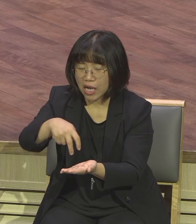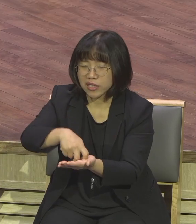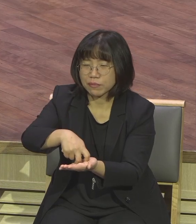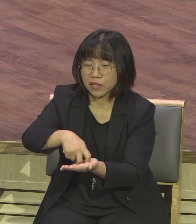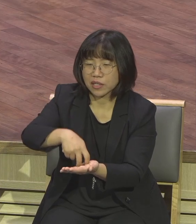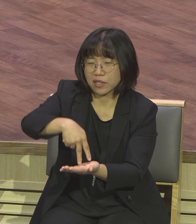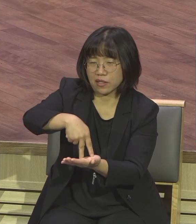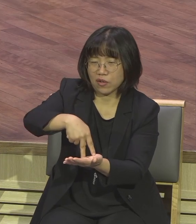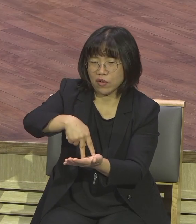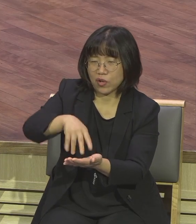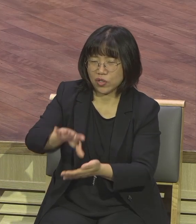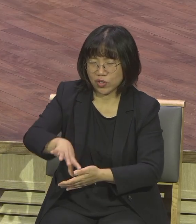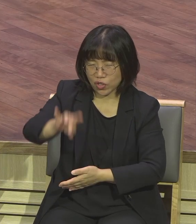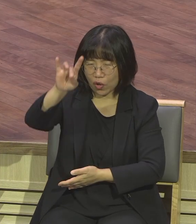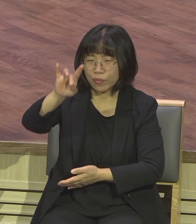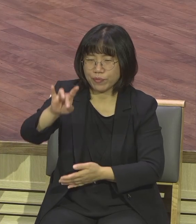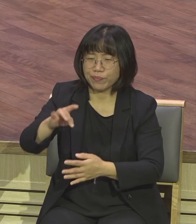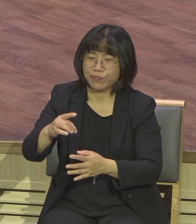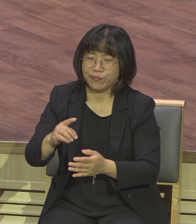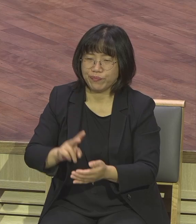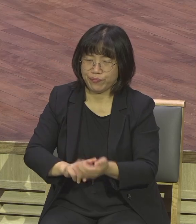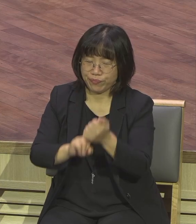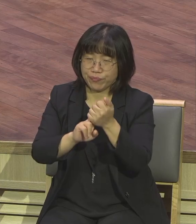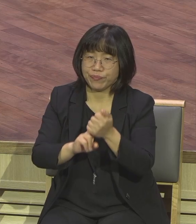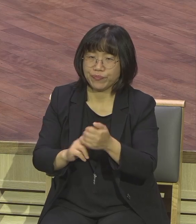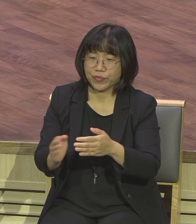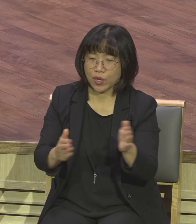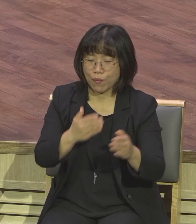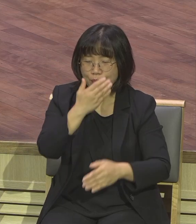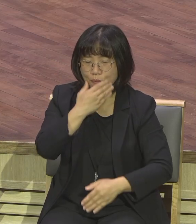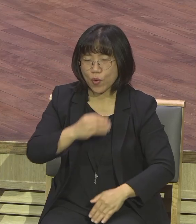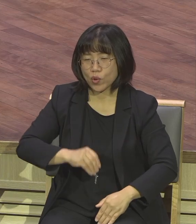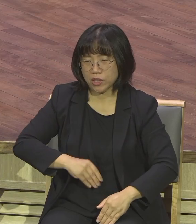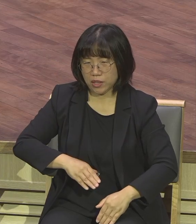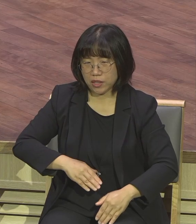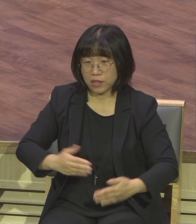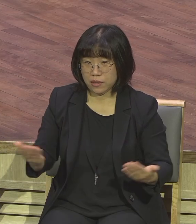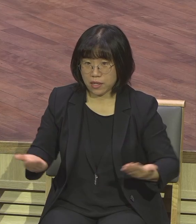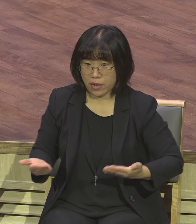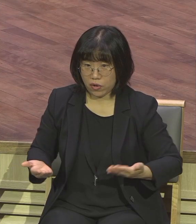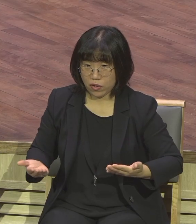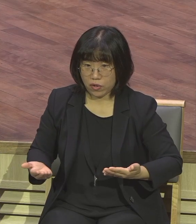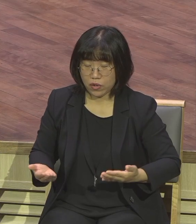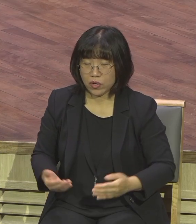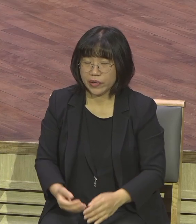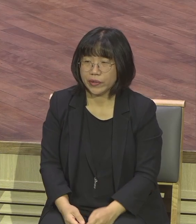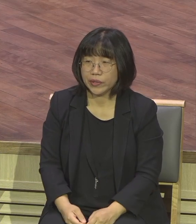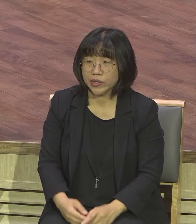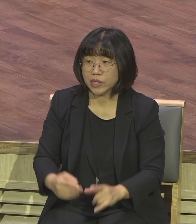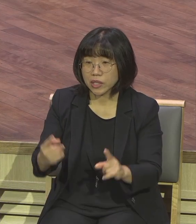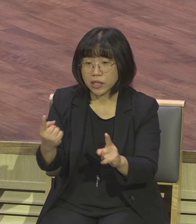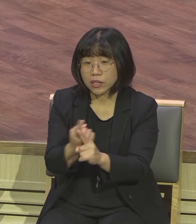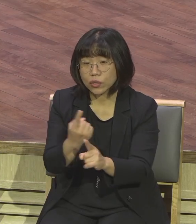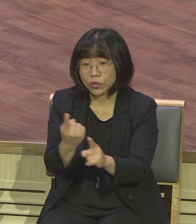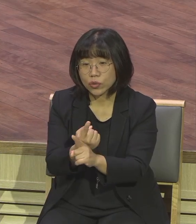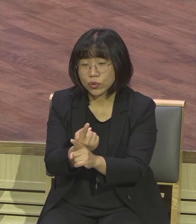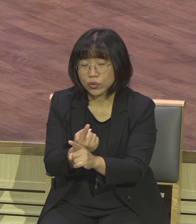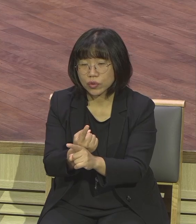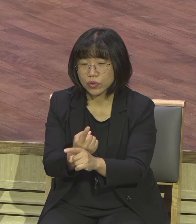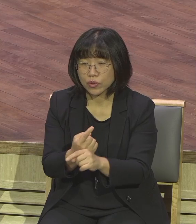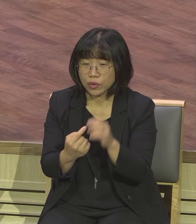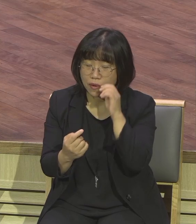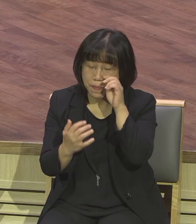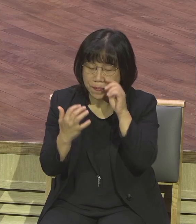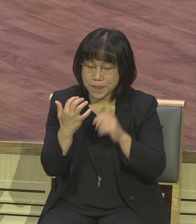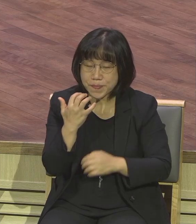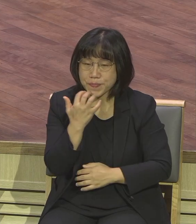치유. 이게 뭐예요? 복지사예요. 복지. 이 치유했단 말이 뭐예요? 이